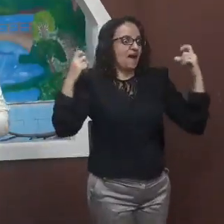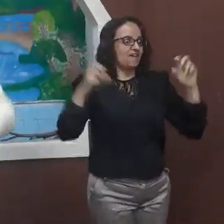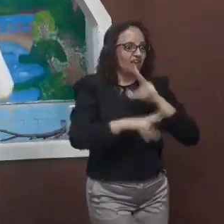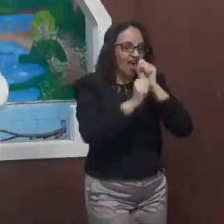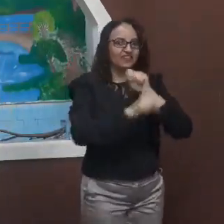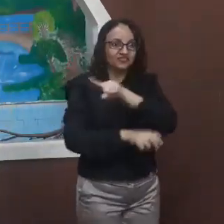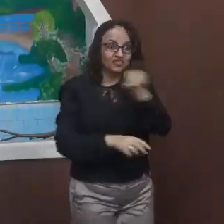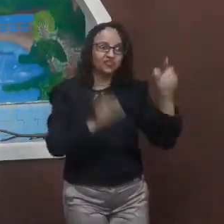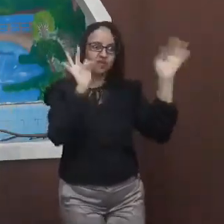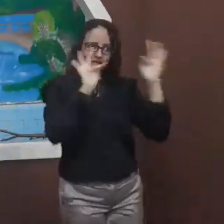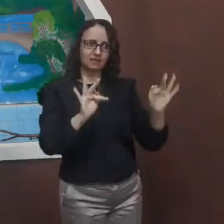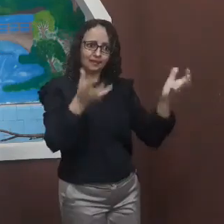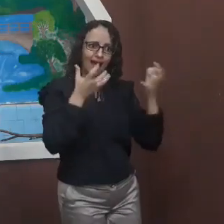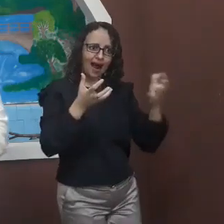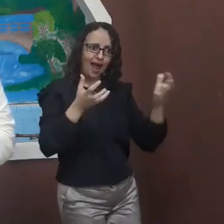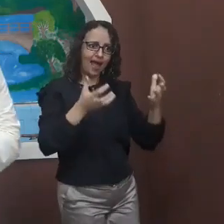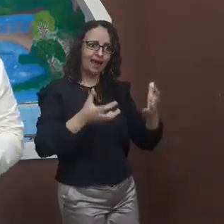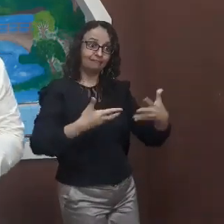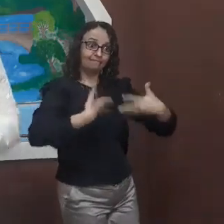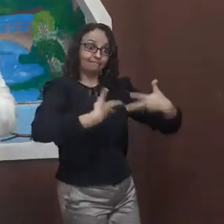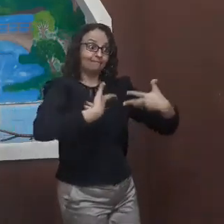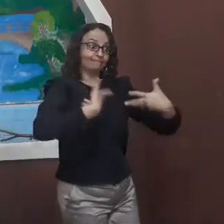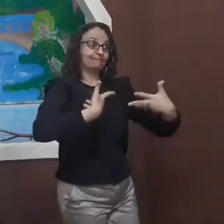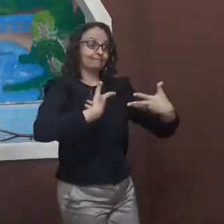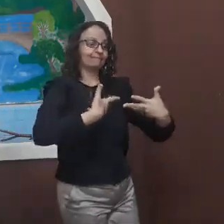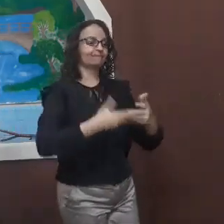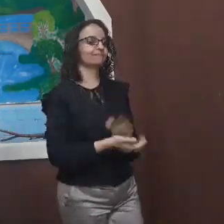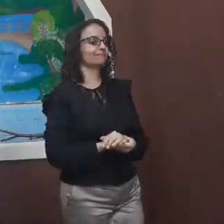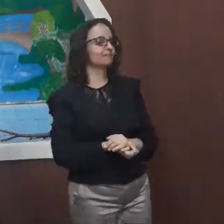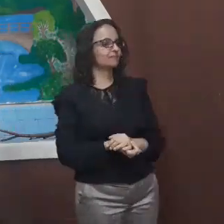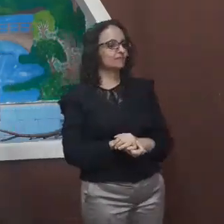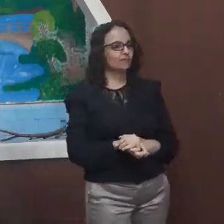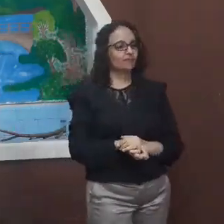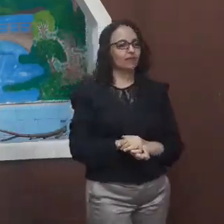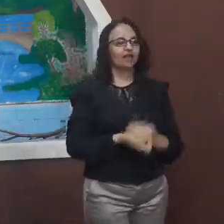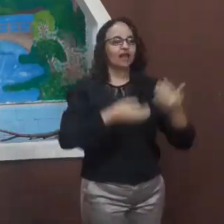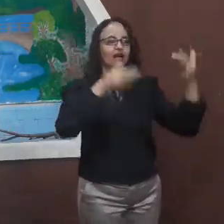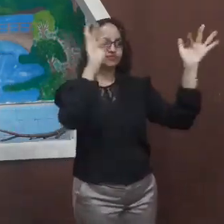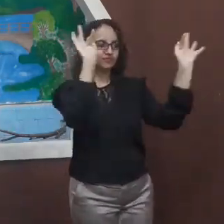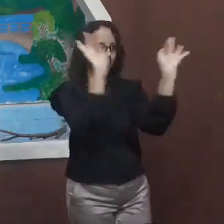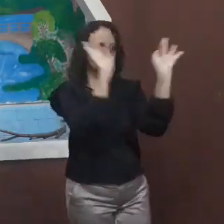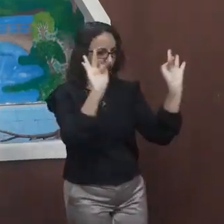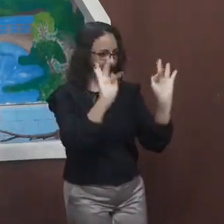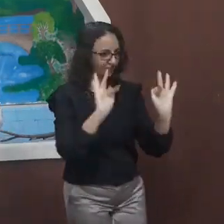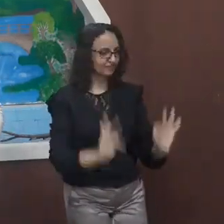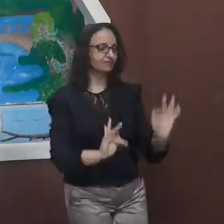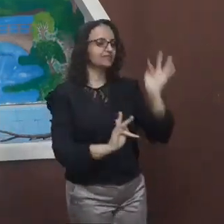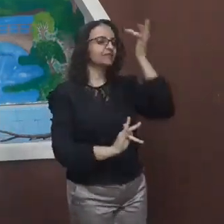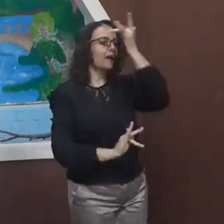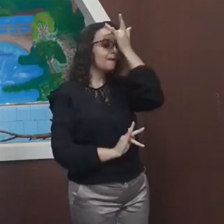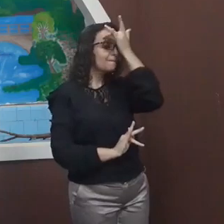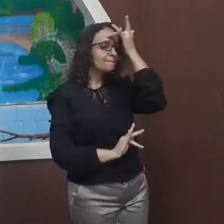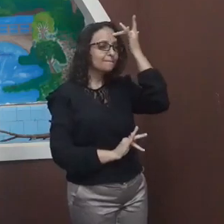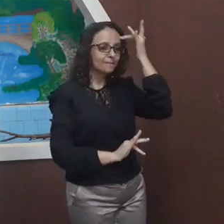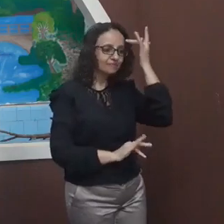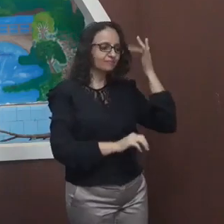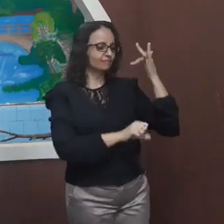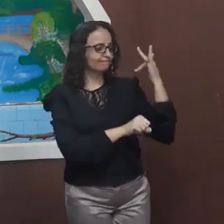feliz. Olha então agora, olha a receita da felicidade. Feliz é o homem que